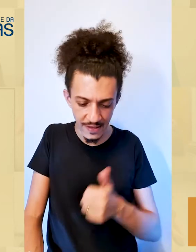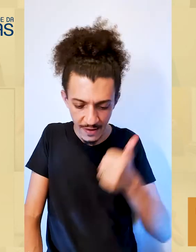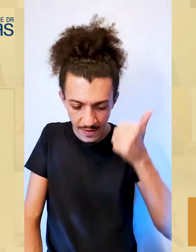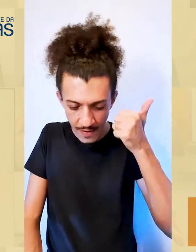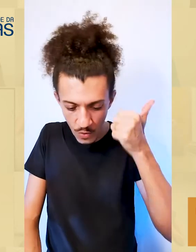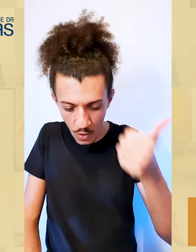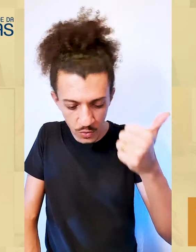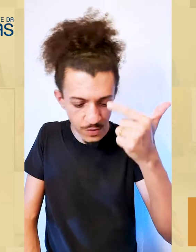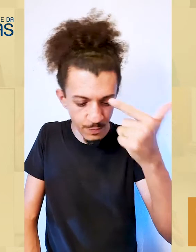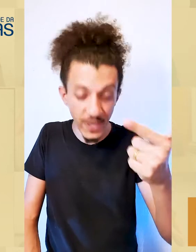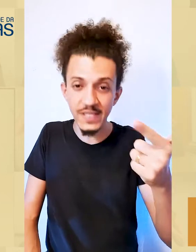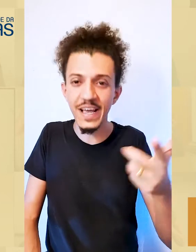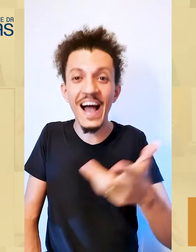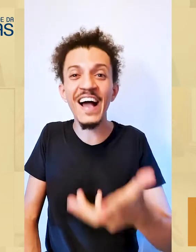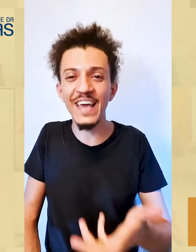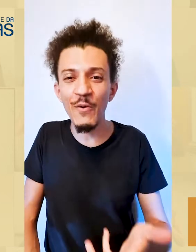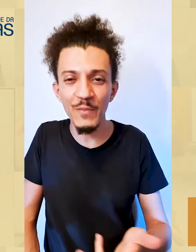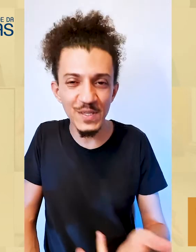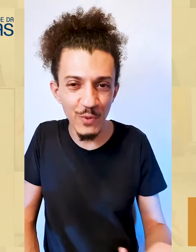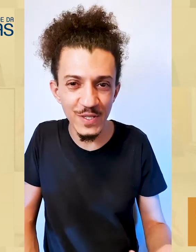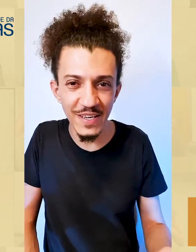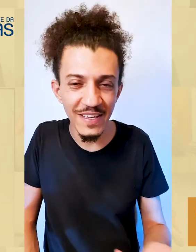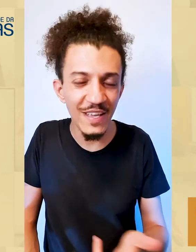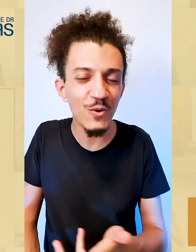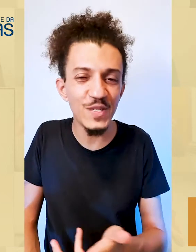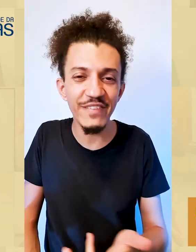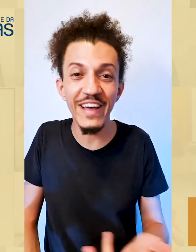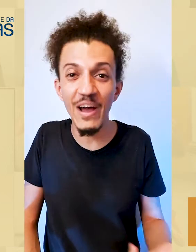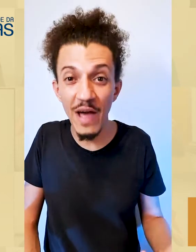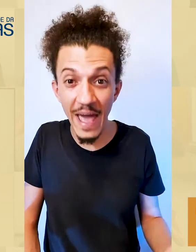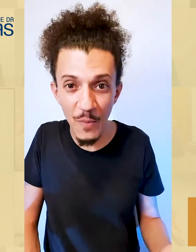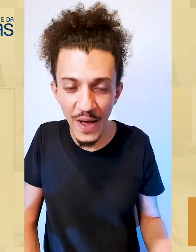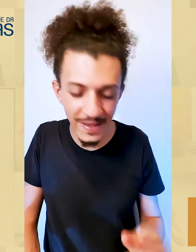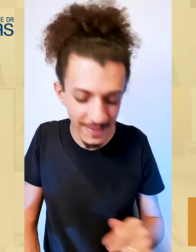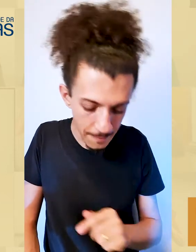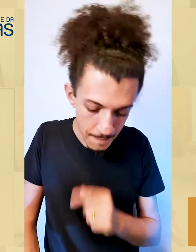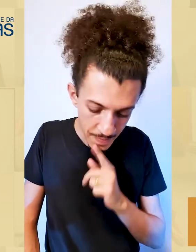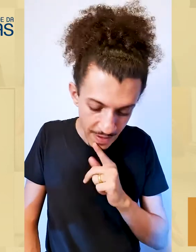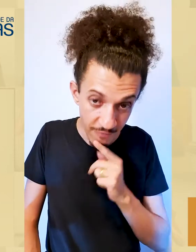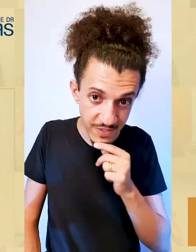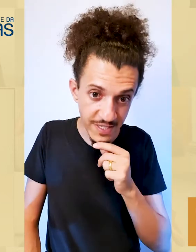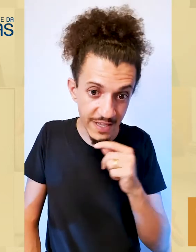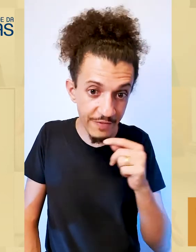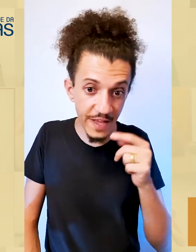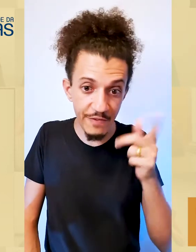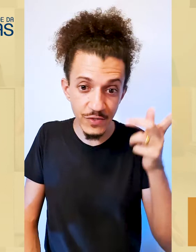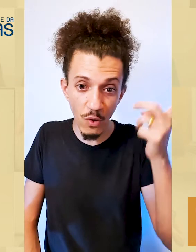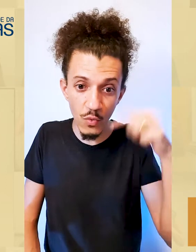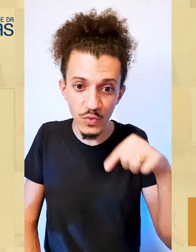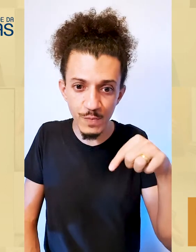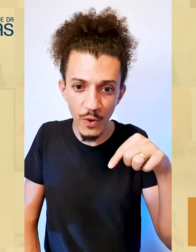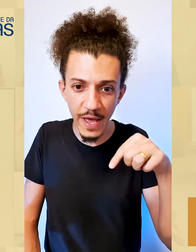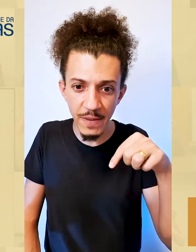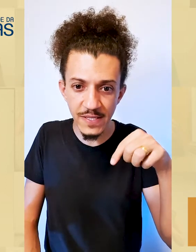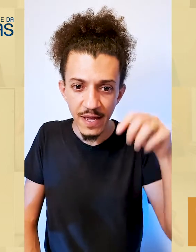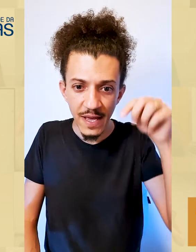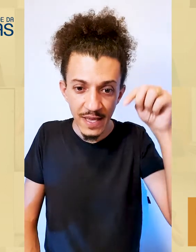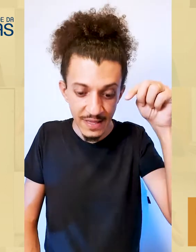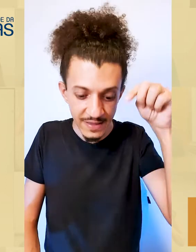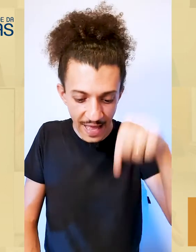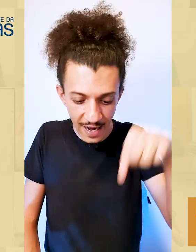sinais, contos, poesia, a Raquel, minha esposa, inclusive, ela é poeta. Você já deve ter visto algum dos